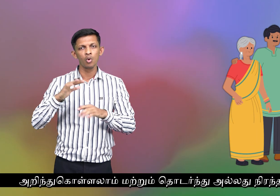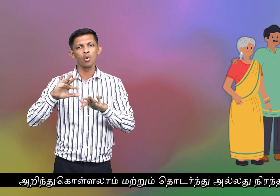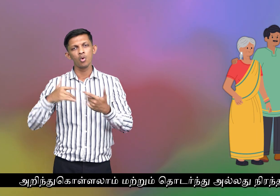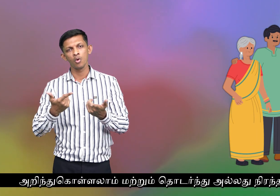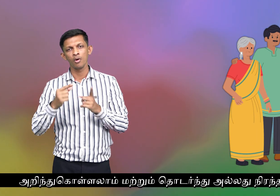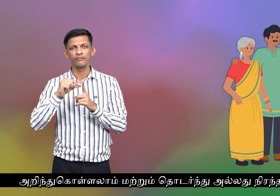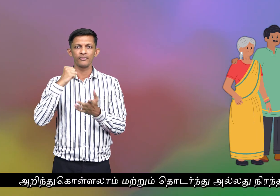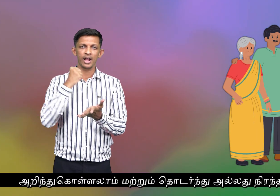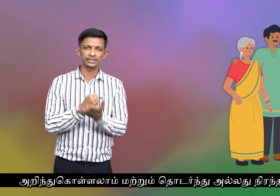இடம்பெயரலாம்.